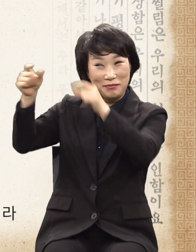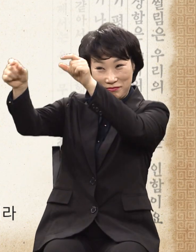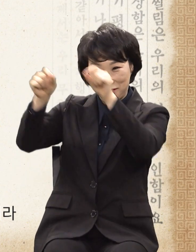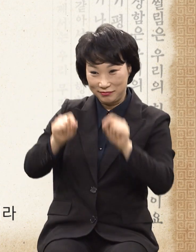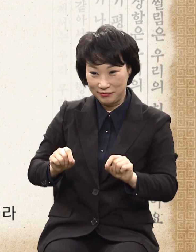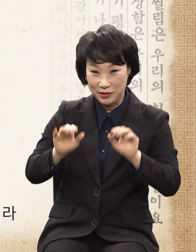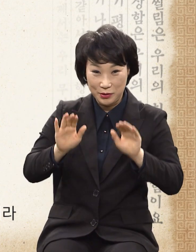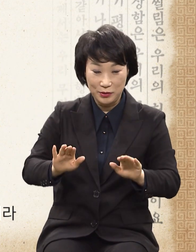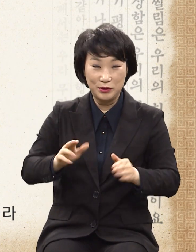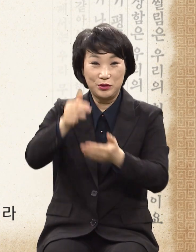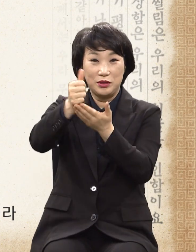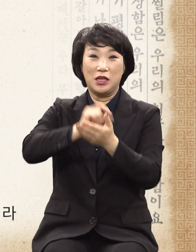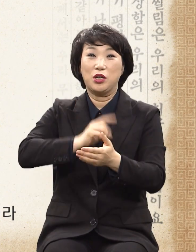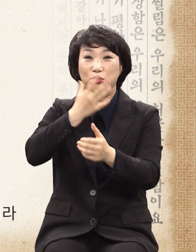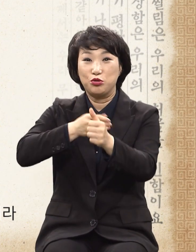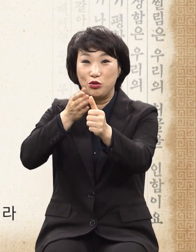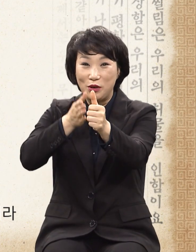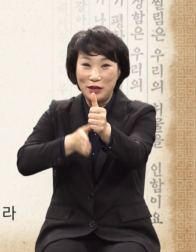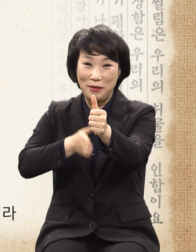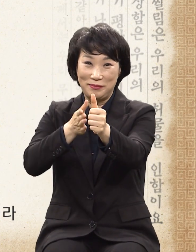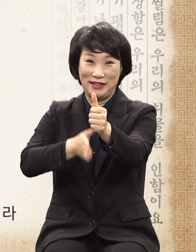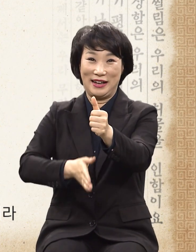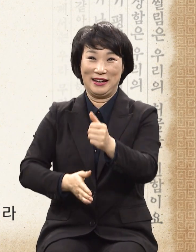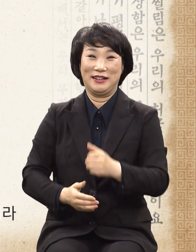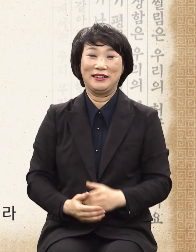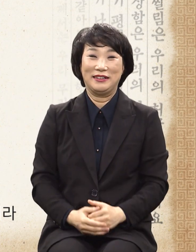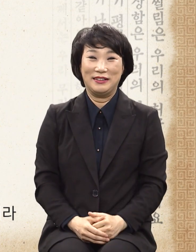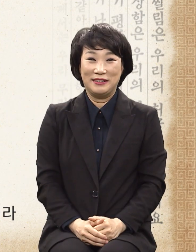되기를 주님의 이름으로 축원합니다.